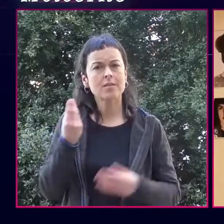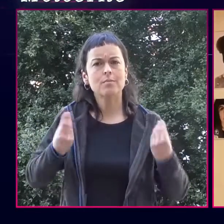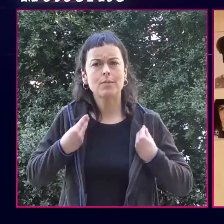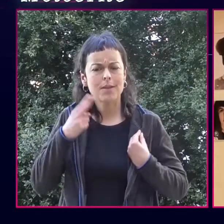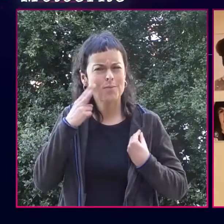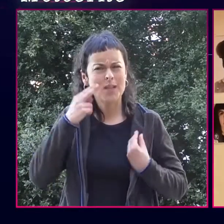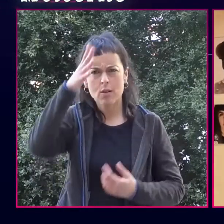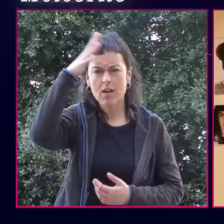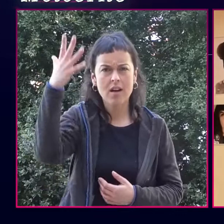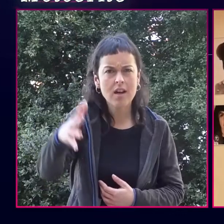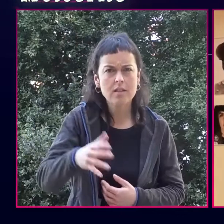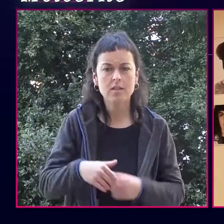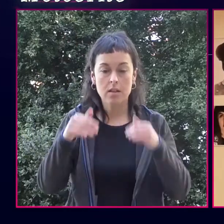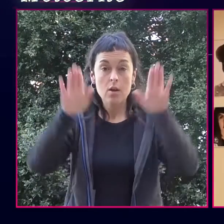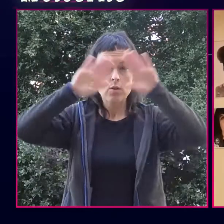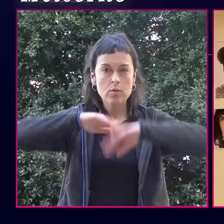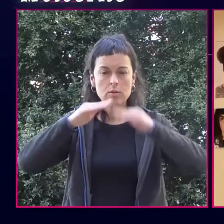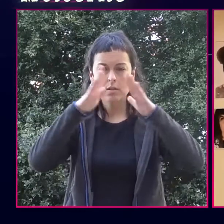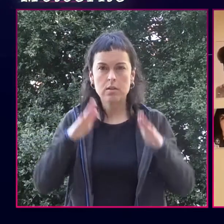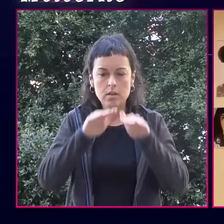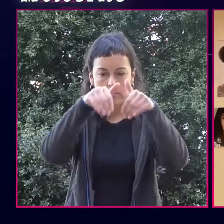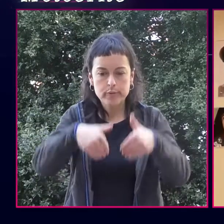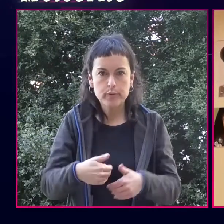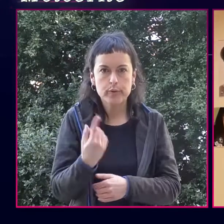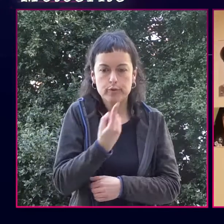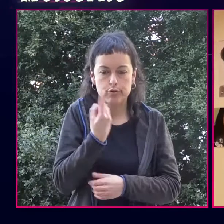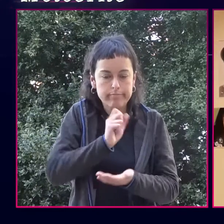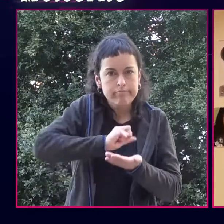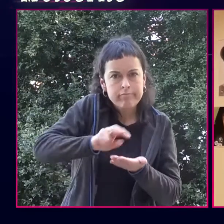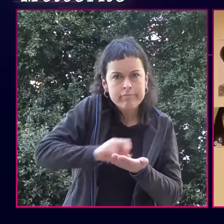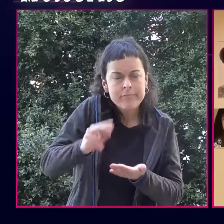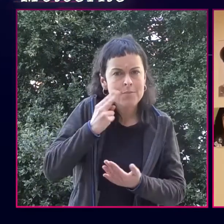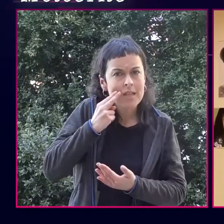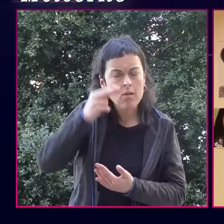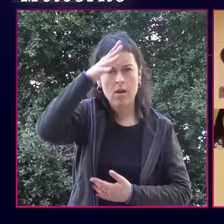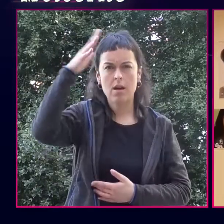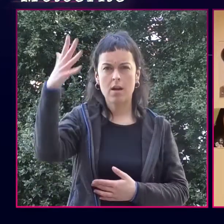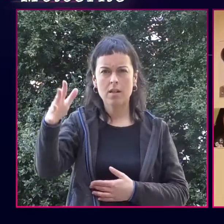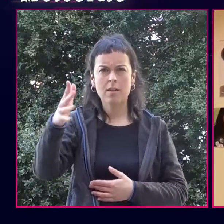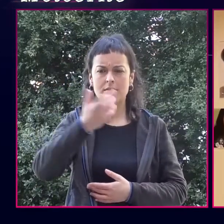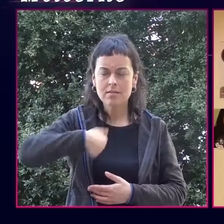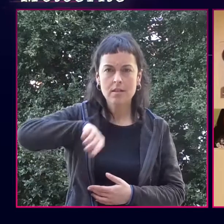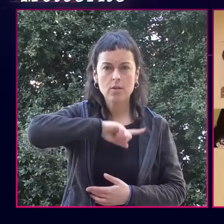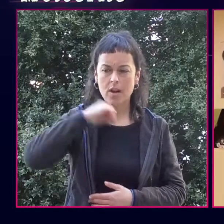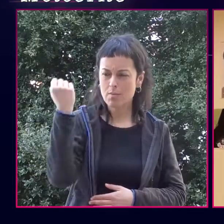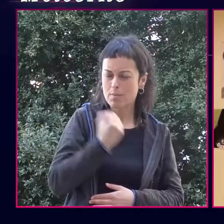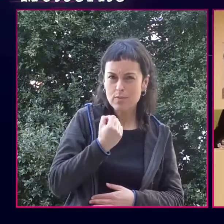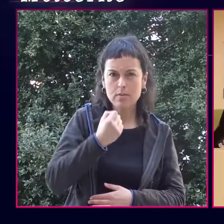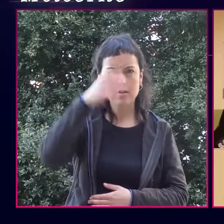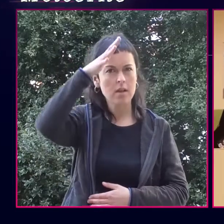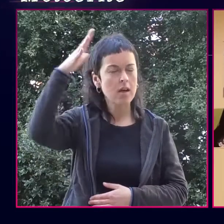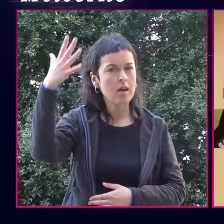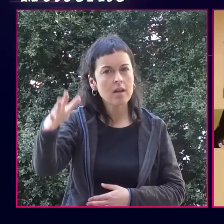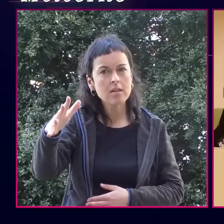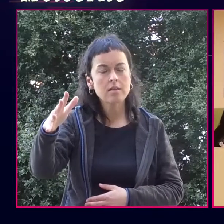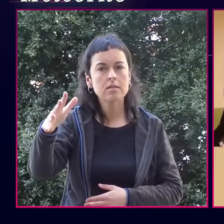Porque estamos hartas de vivir con miedo, estamos hartas de volver de noche y tener miedo a andar solas por la calle. Porque estamos hartas de